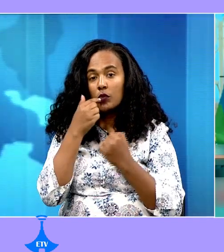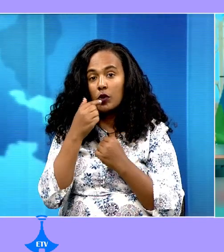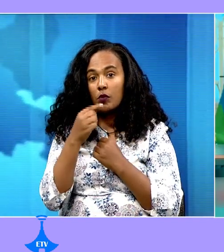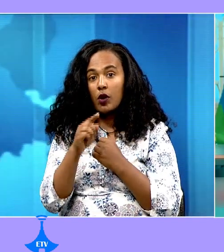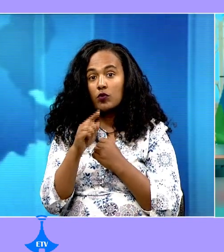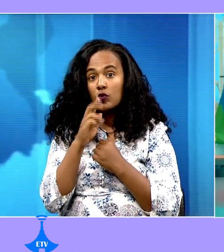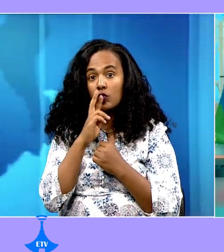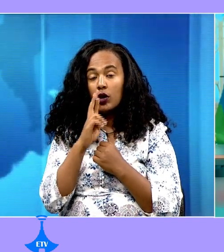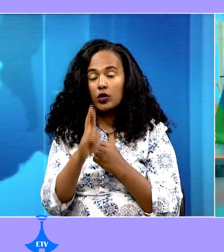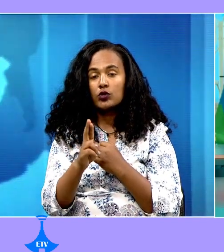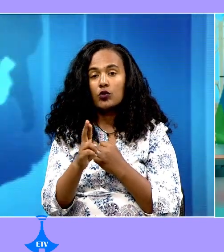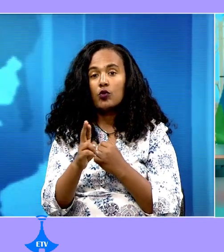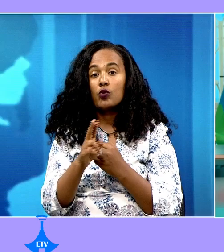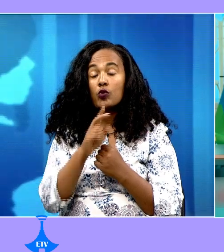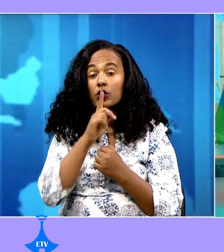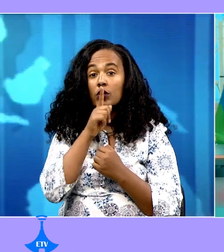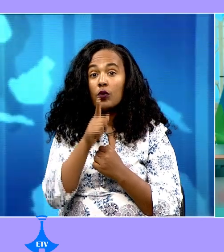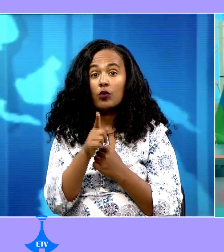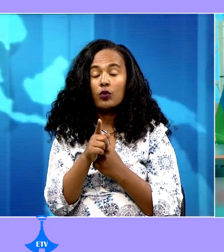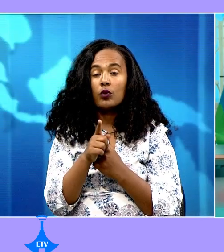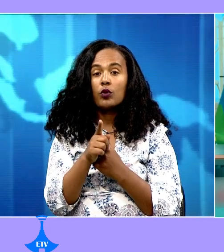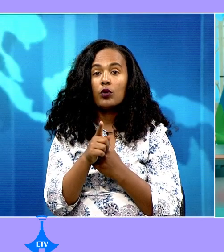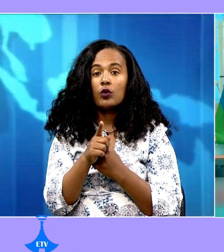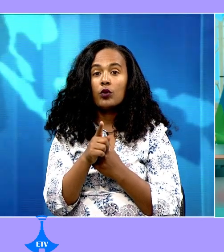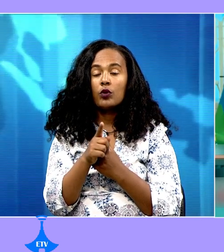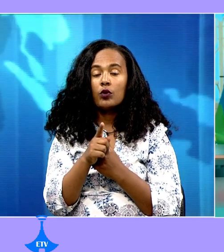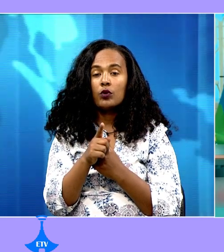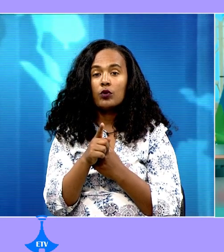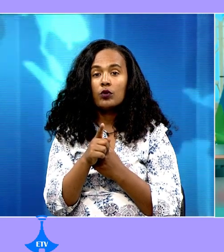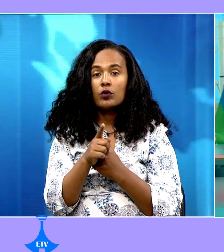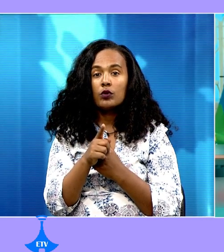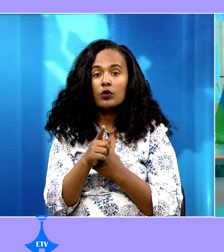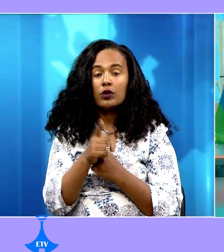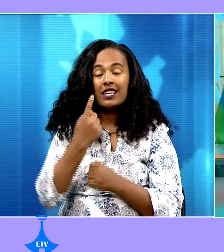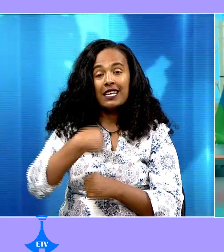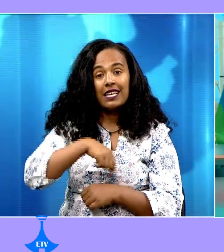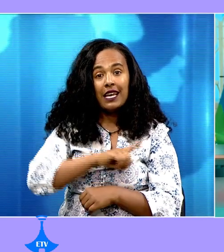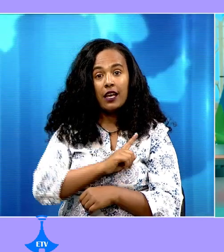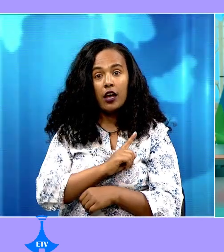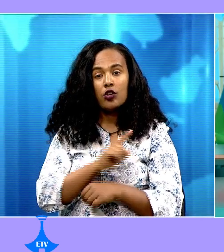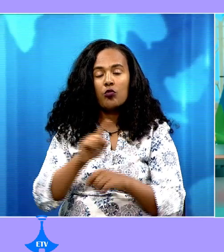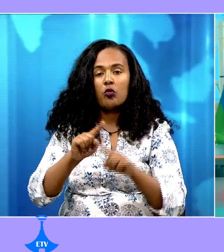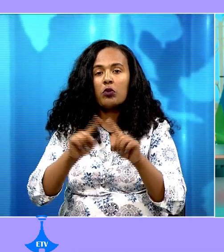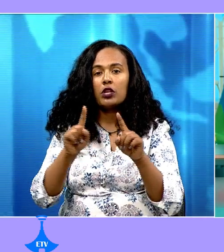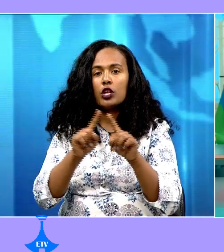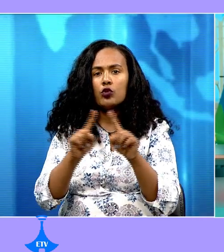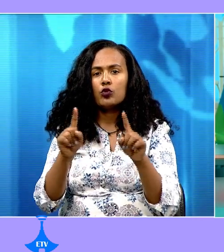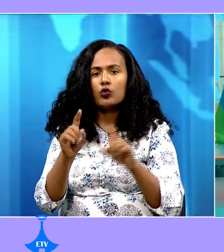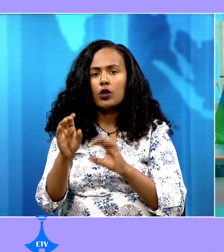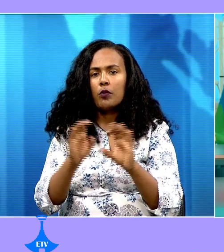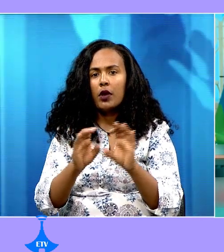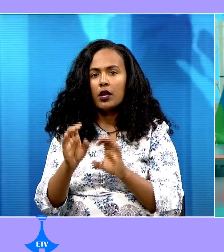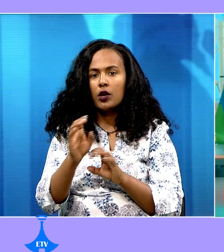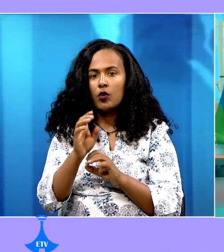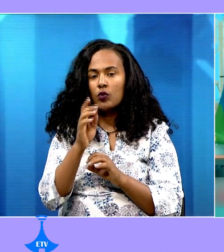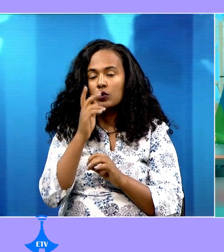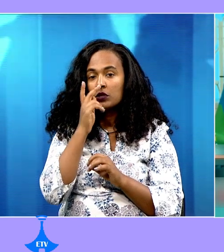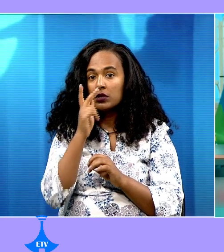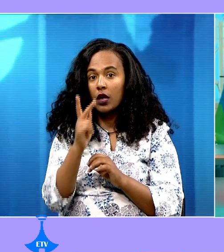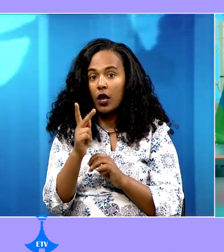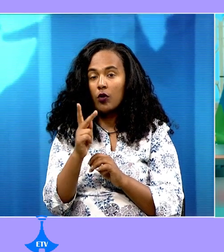ናቸው። ይህ ሪያሊቲ ስለሆነ ማለት ነው። የእኛን ደግሞ በተለይ ለየት የሚያደርጉ ስታየው